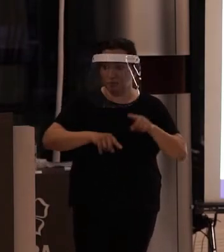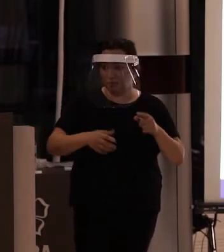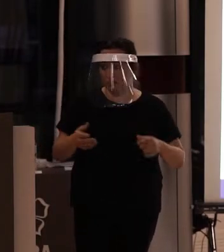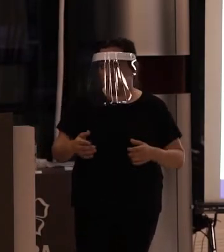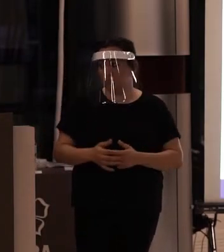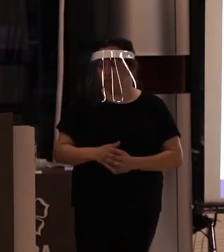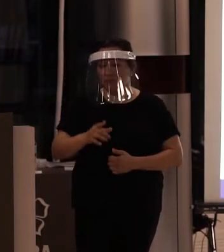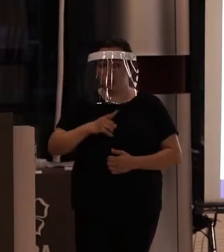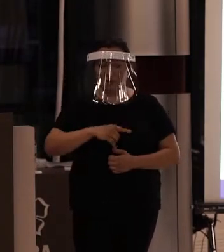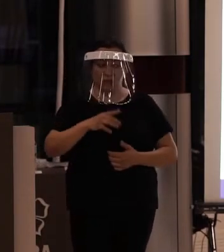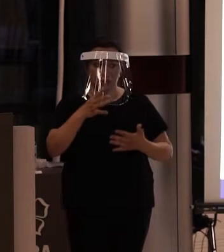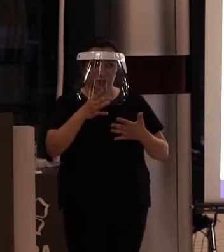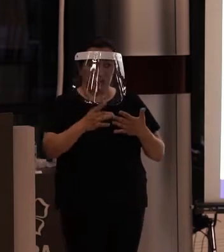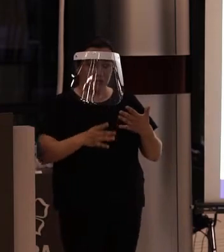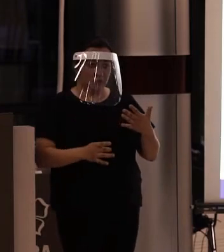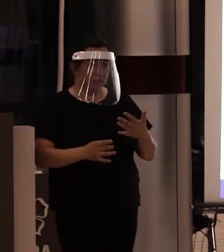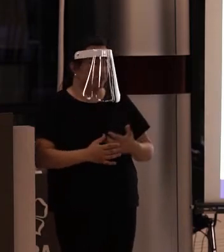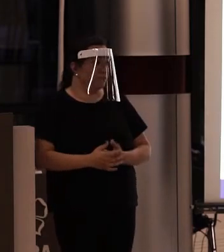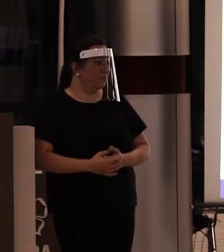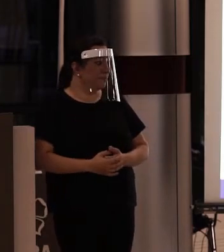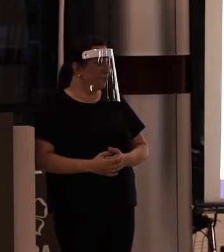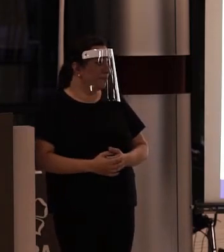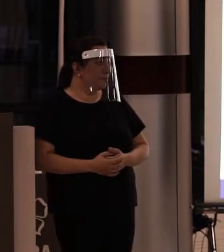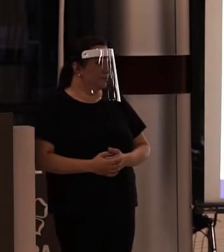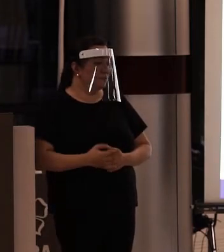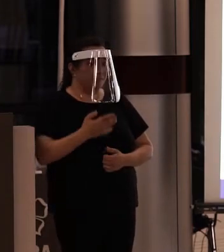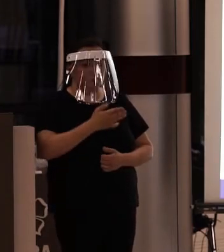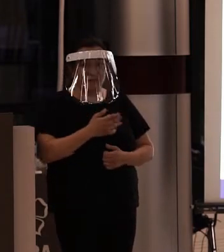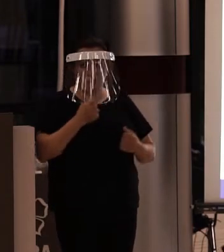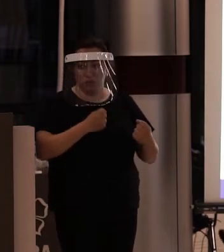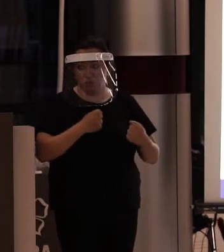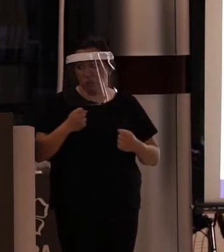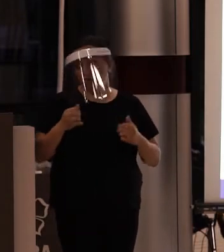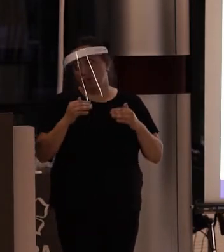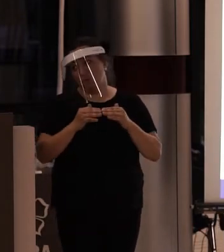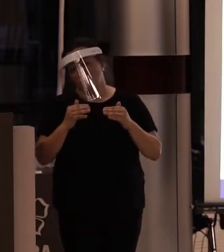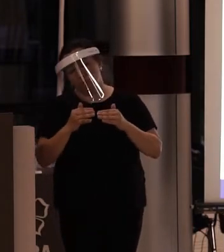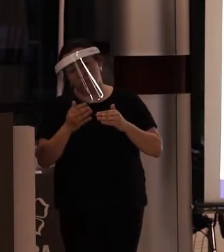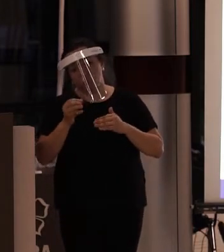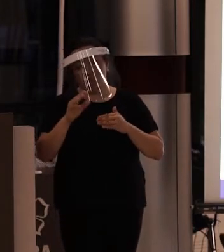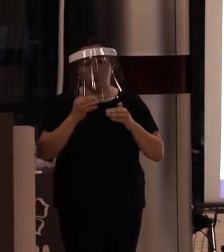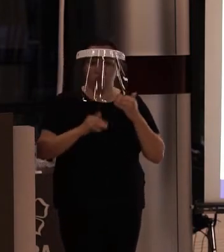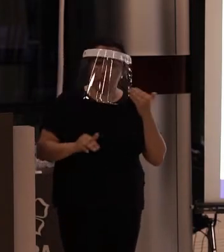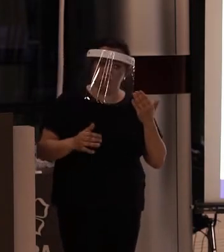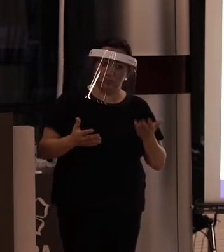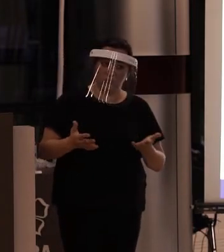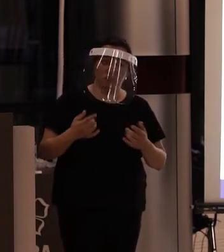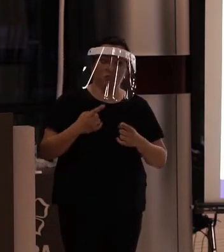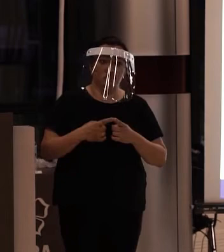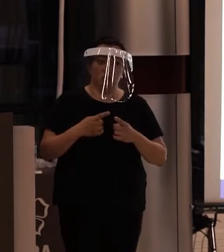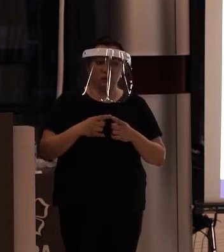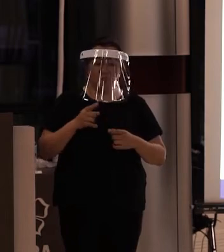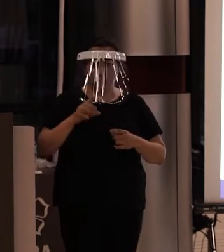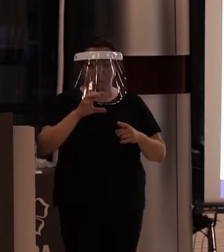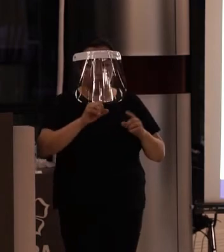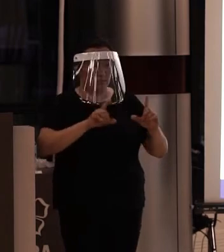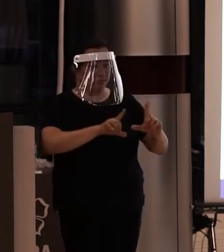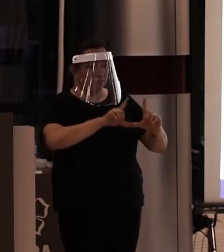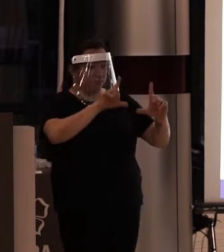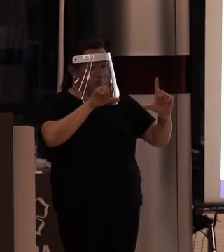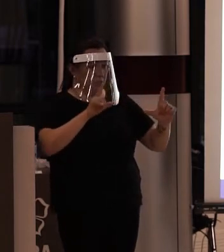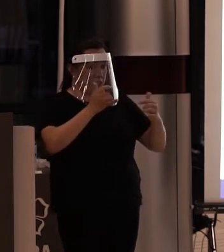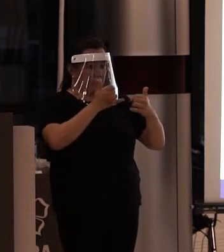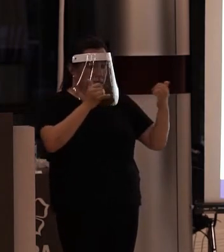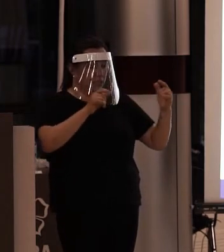tem um detalhe, isso aqui a gente pode concordar ou discordar. Por quê? Porque quando você pega um painel elétrico, você